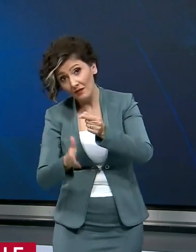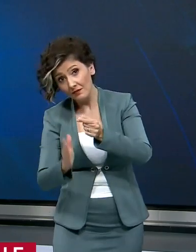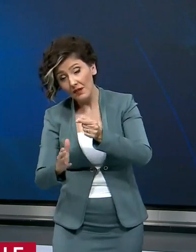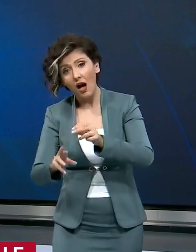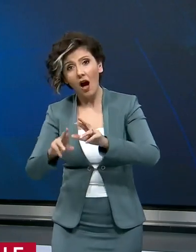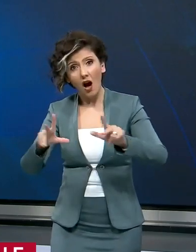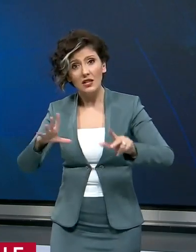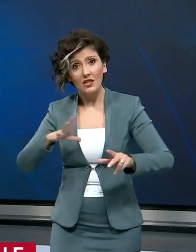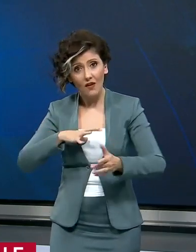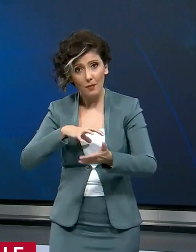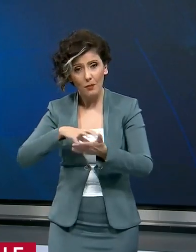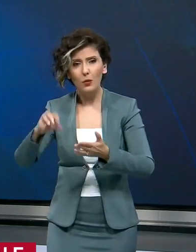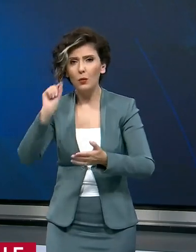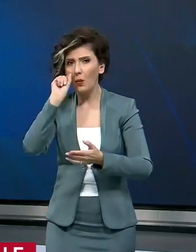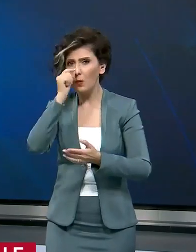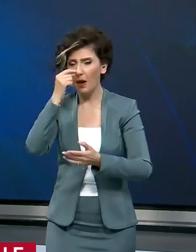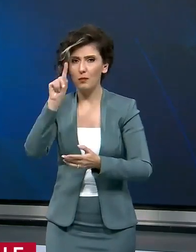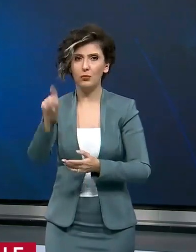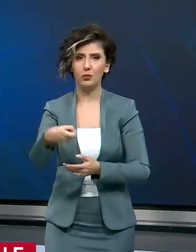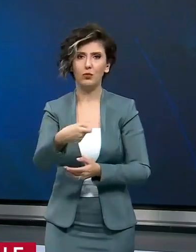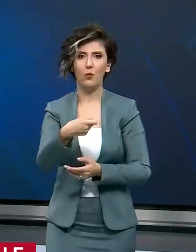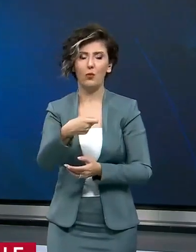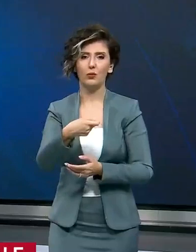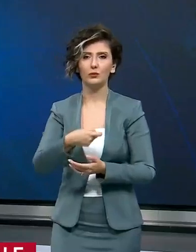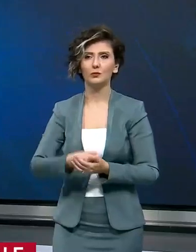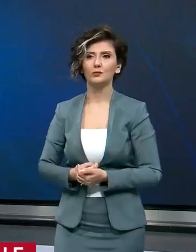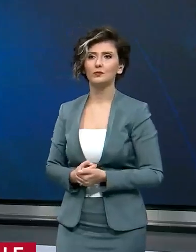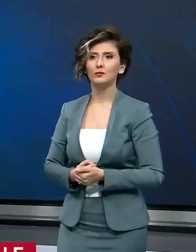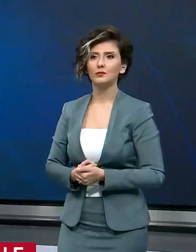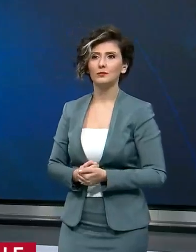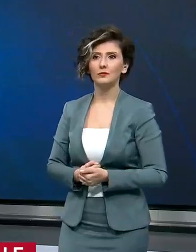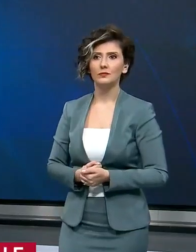oluşan bölgeye rahatlıkla ulaşılıyor.